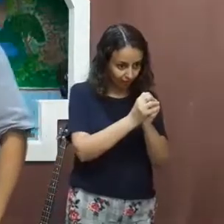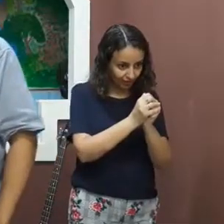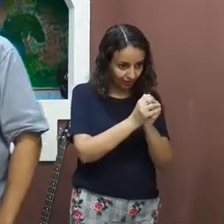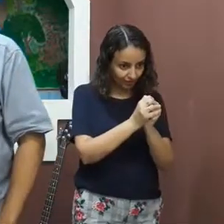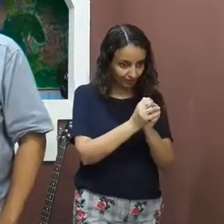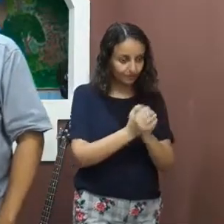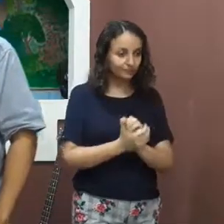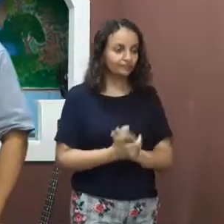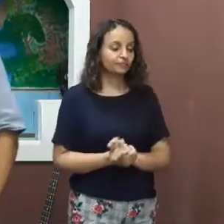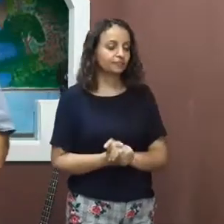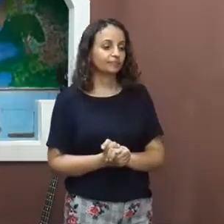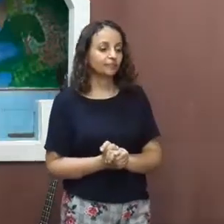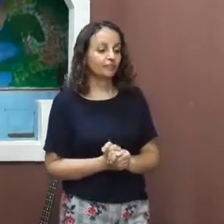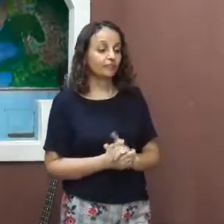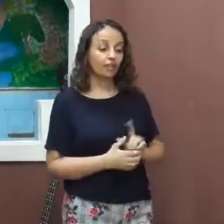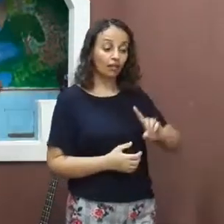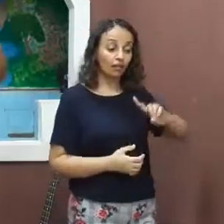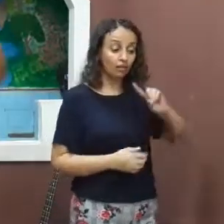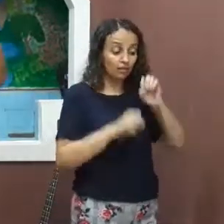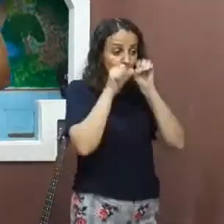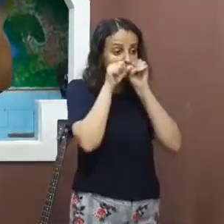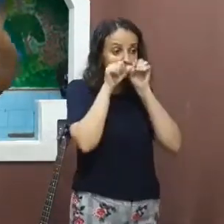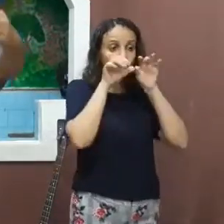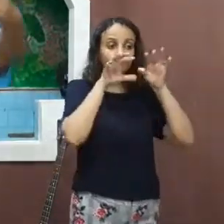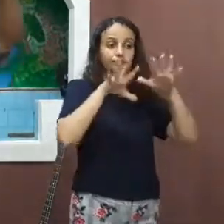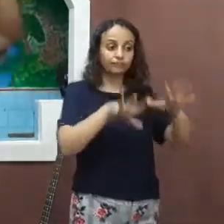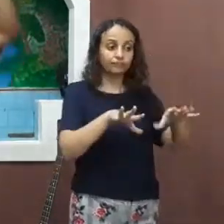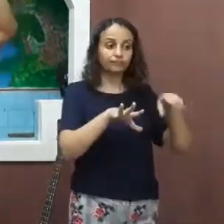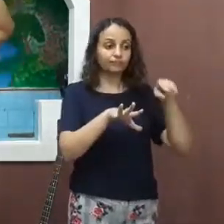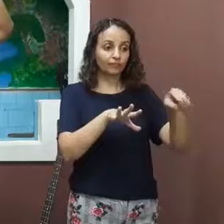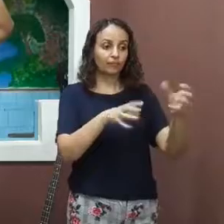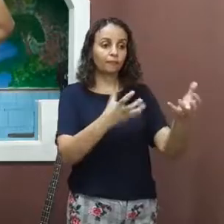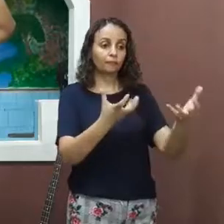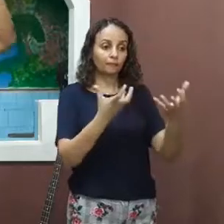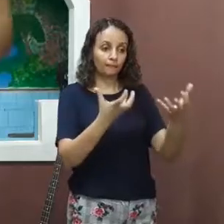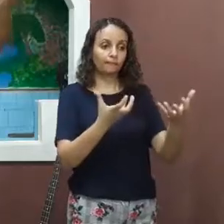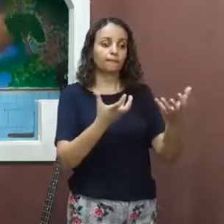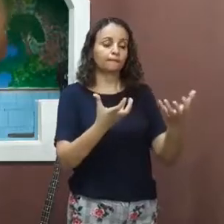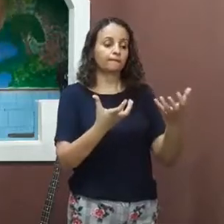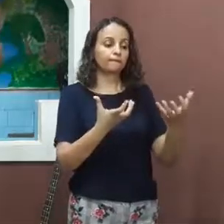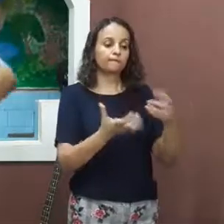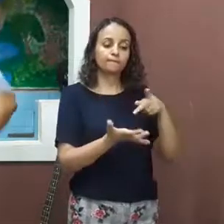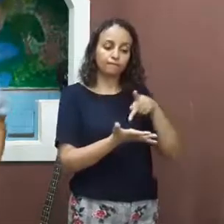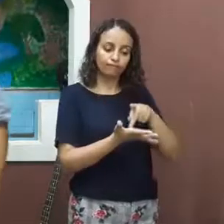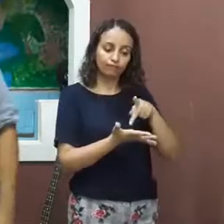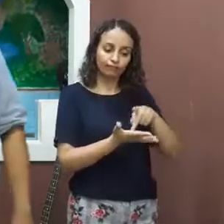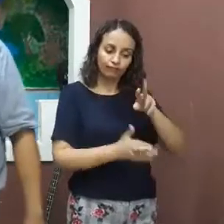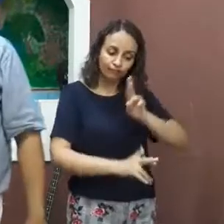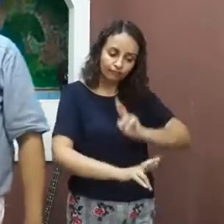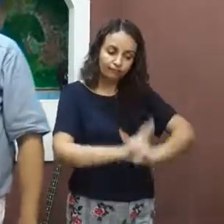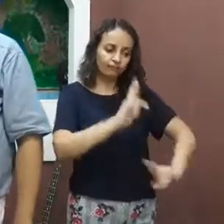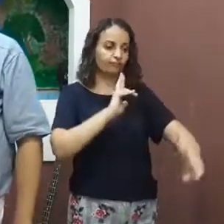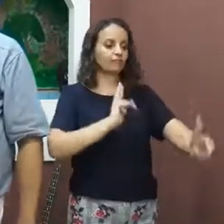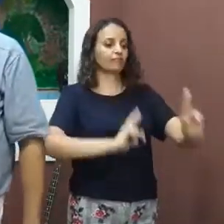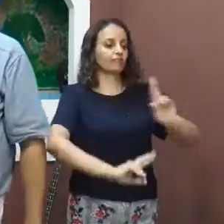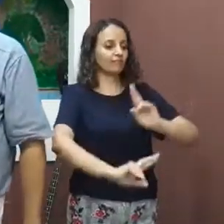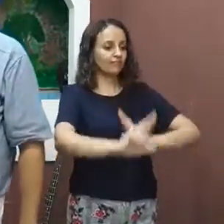sua vida. Deus quer realmente ter um relacionamento